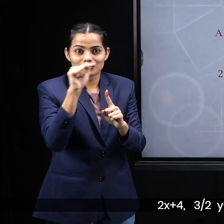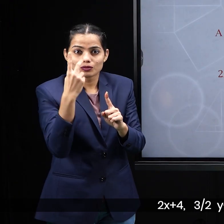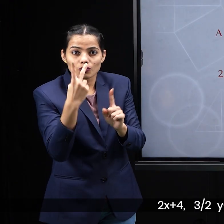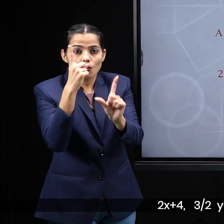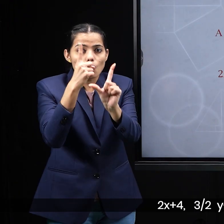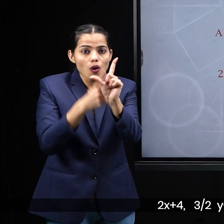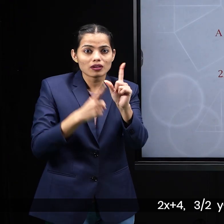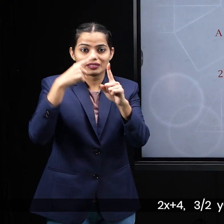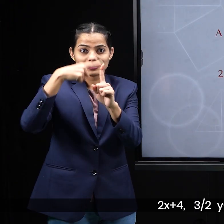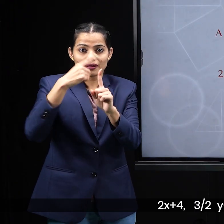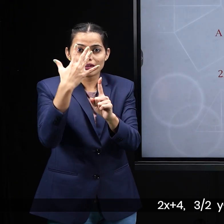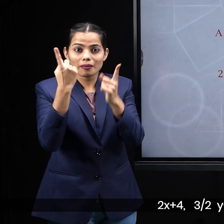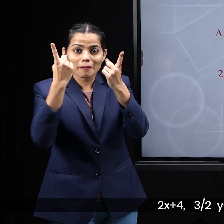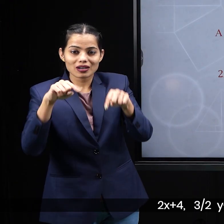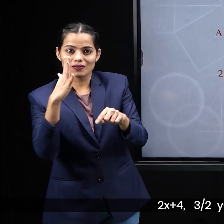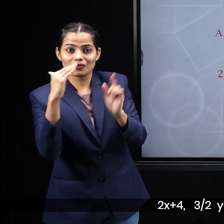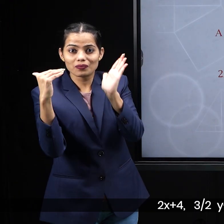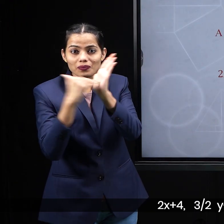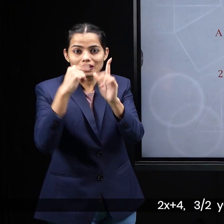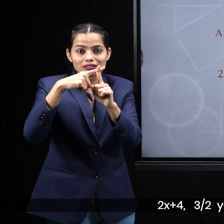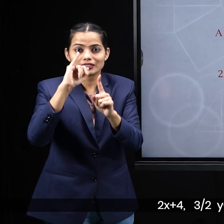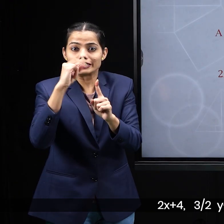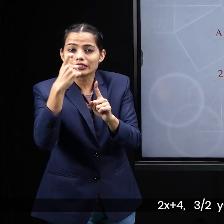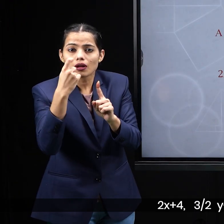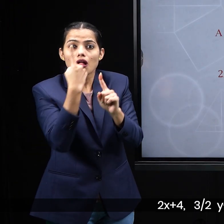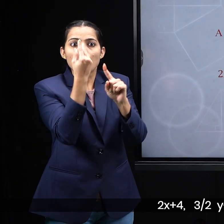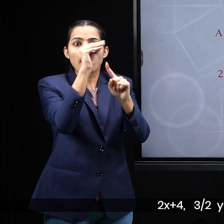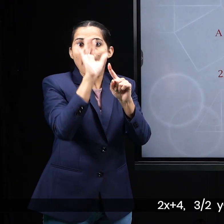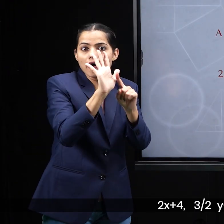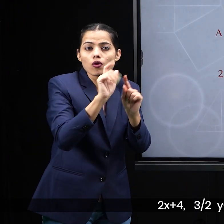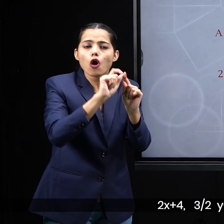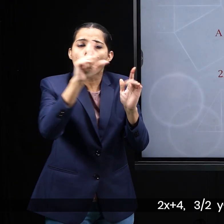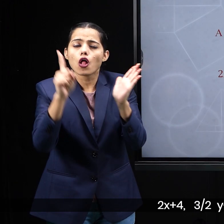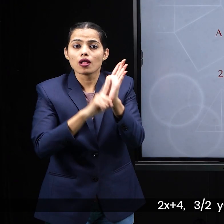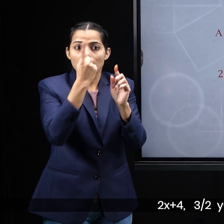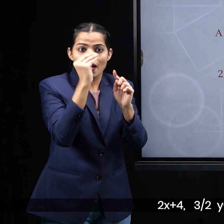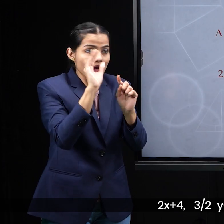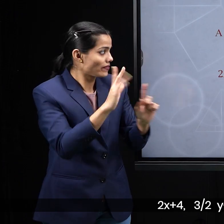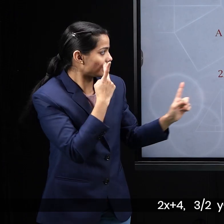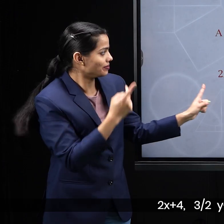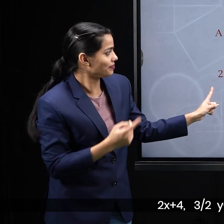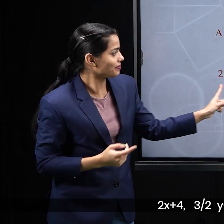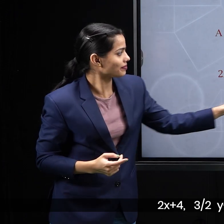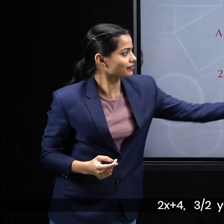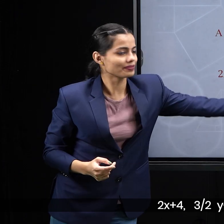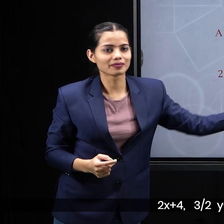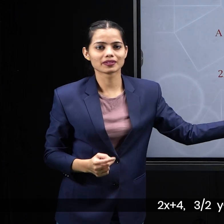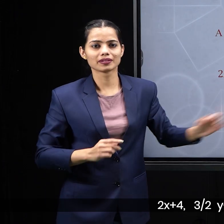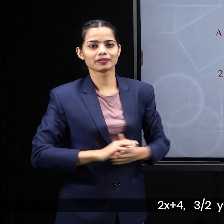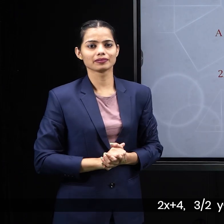2x + 4, 3/2, y + 5, √5z + 67 सभी रैखिक बहुपद